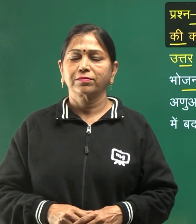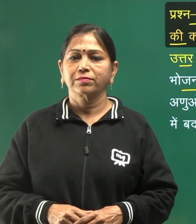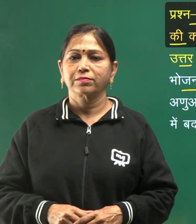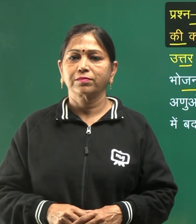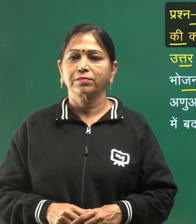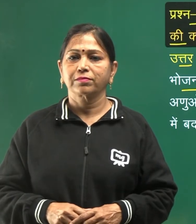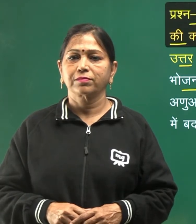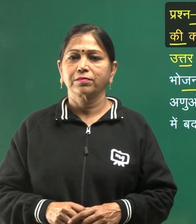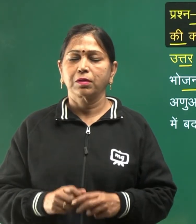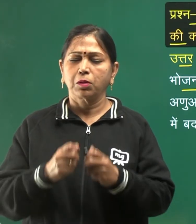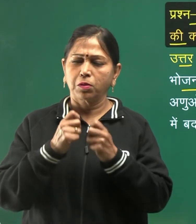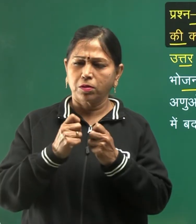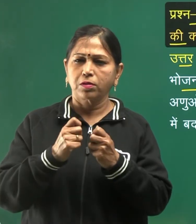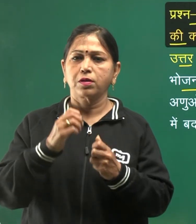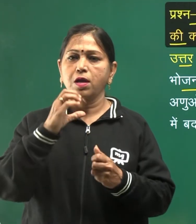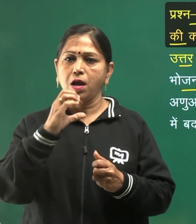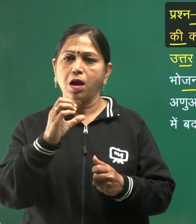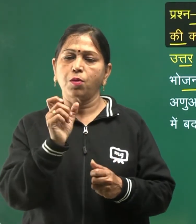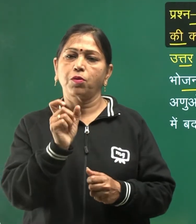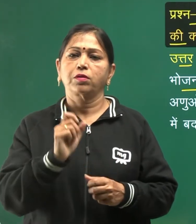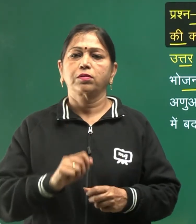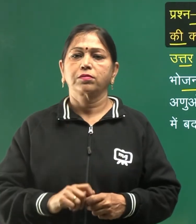जटिल कार्बोहाइड्रेट्स